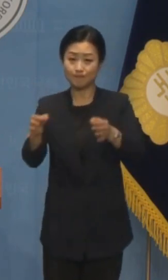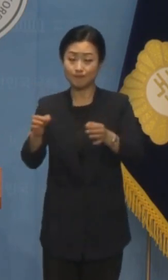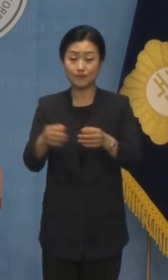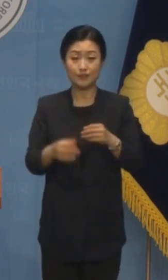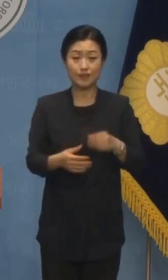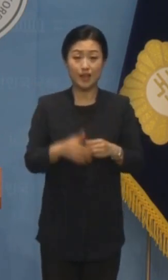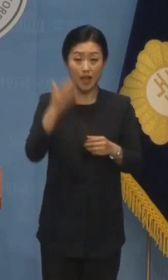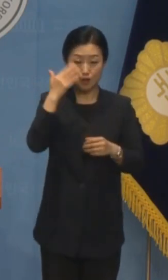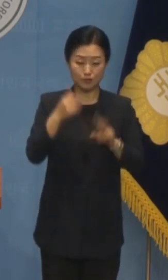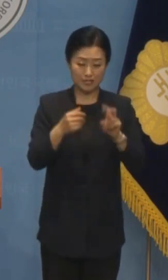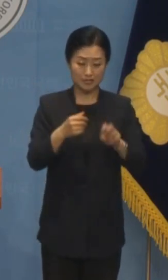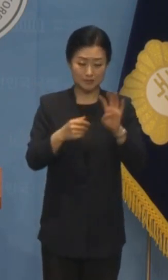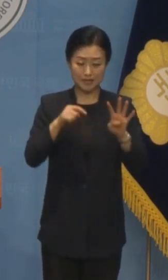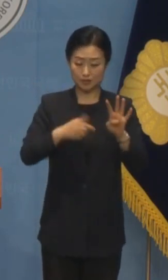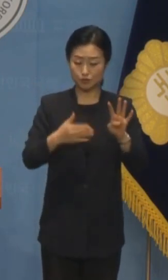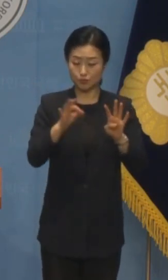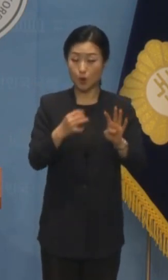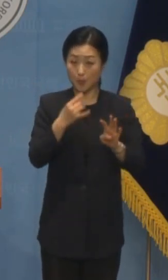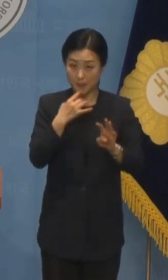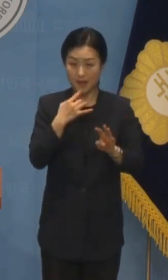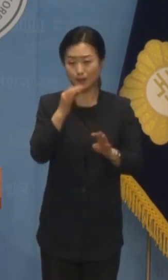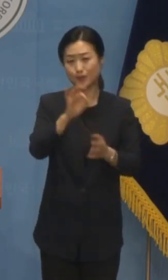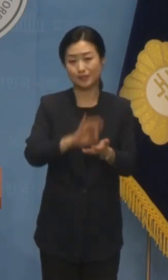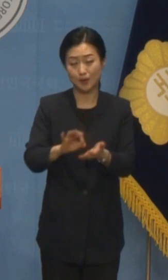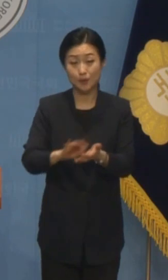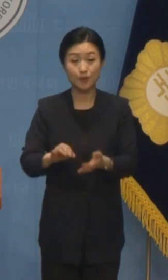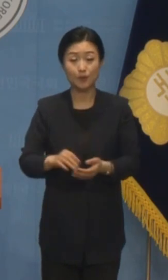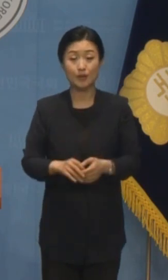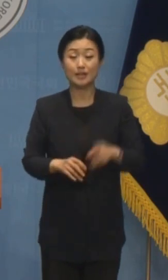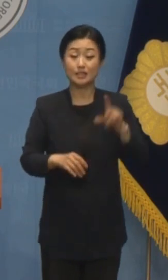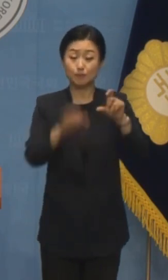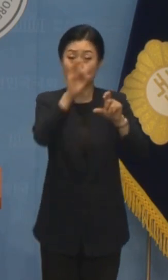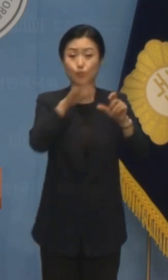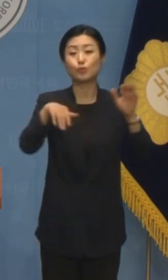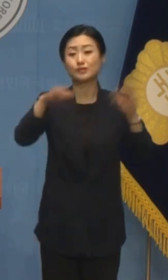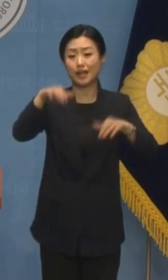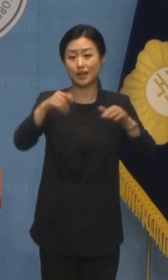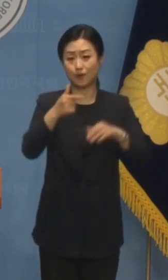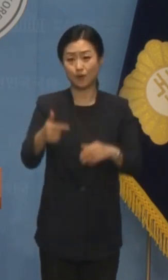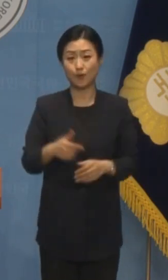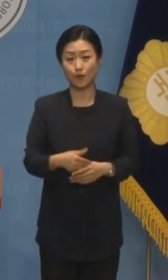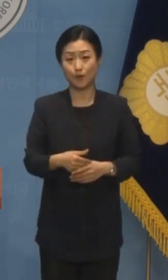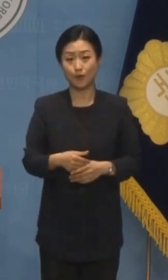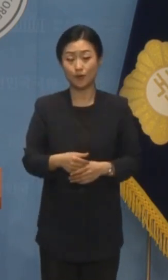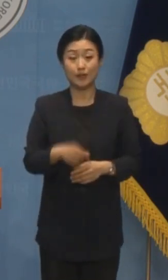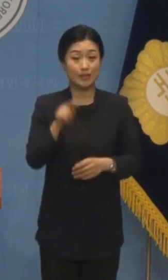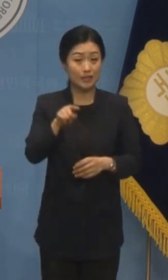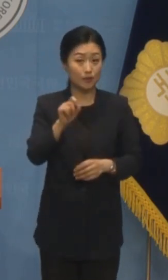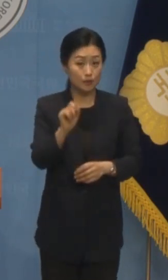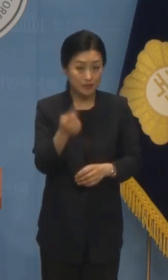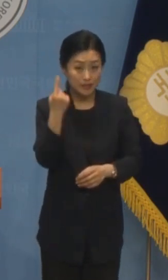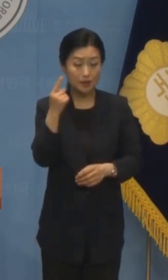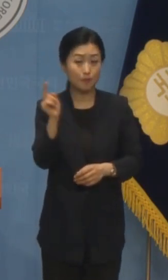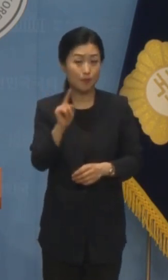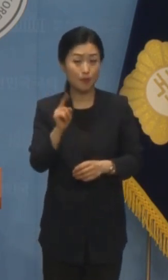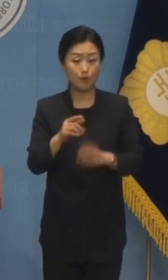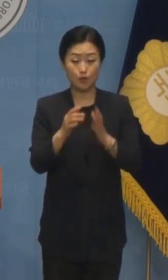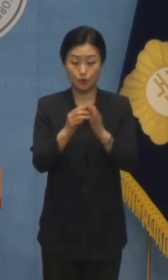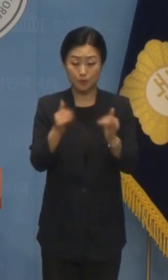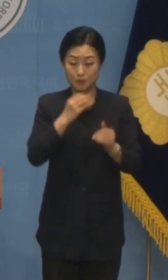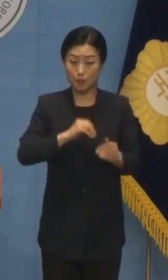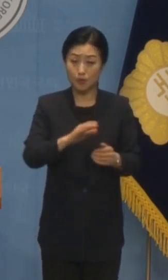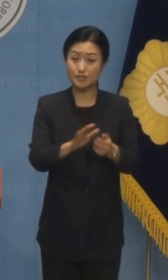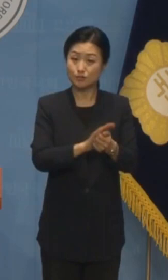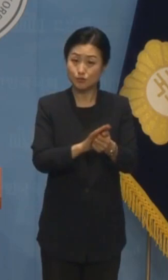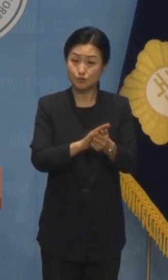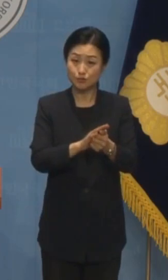GDP 대비 24.9%를 재정으로 사용합니다. 무려 15% 차이가 납니다. 이 차이가 가리키는 것은 국민의 복지